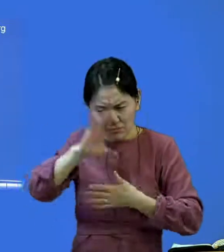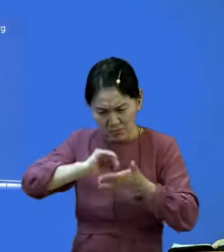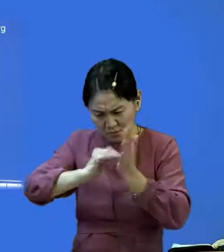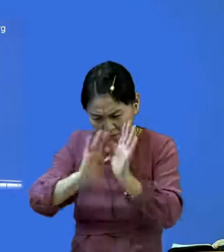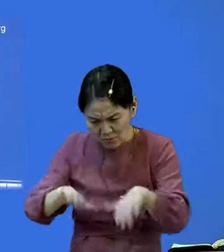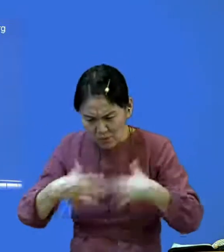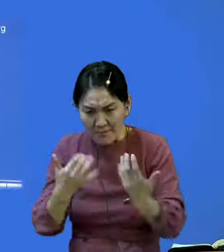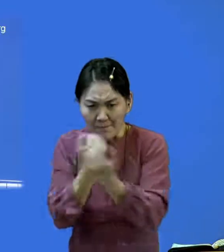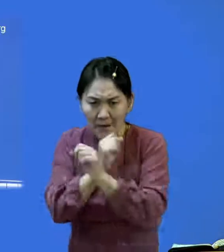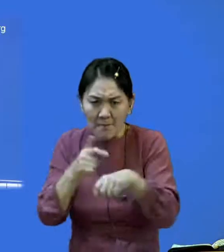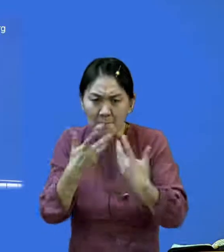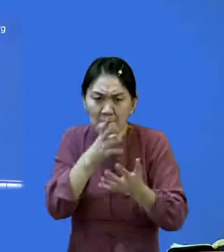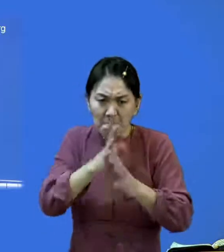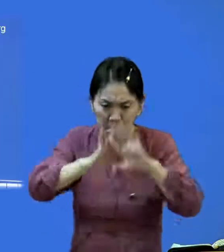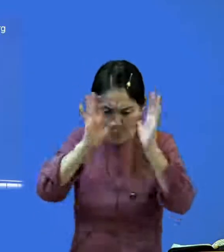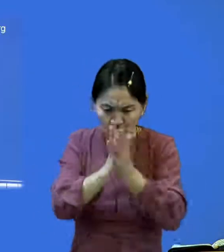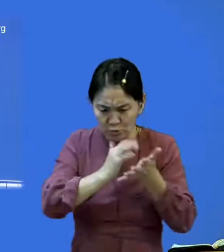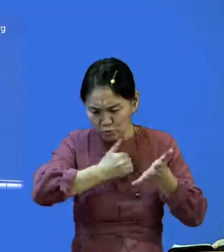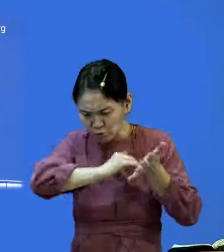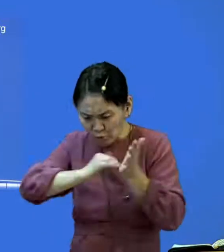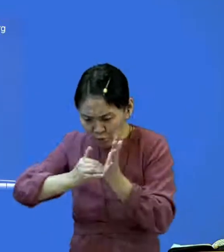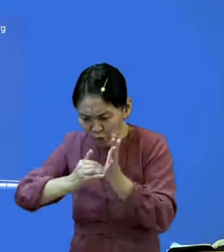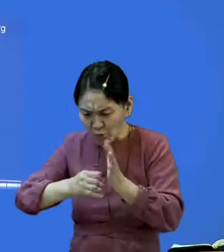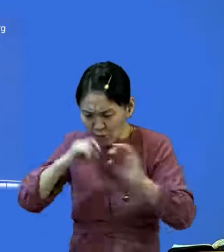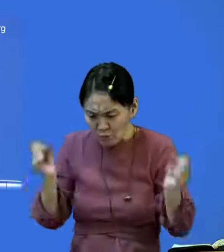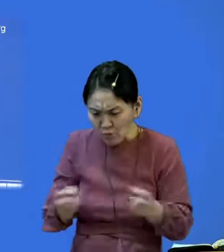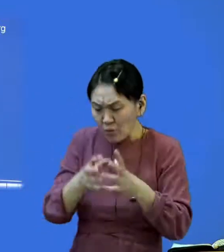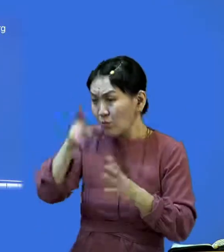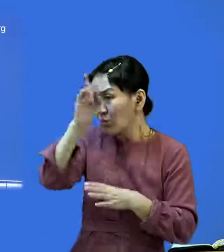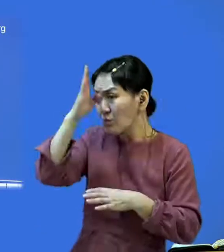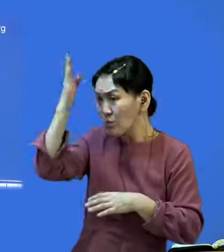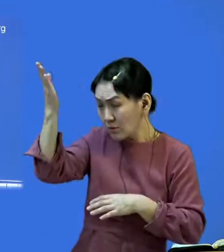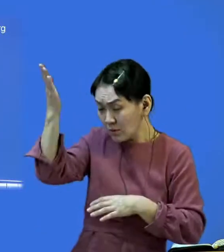вэ? Энэ бүтээгч Бурхан маань